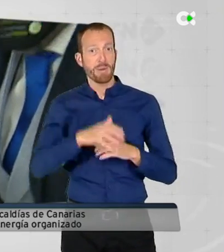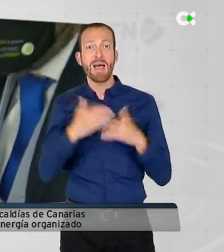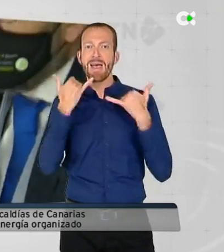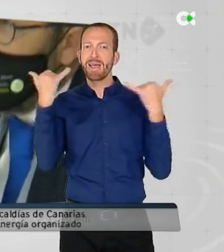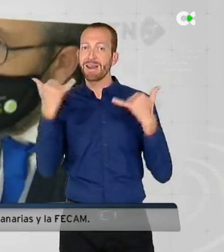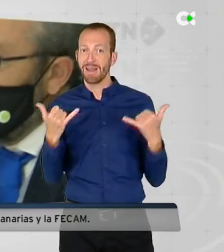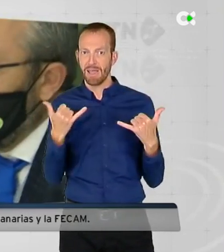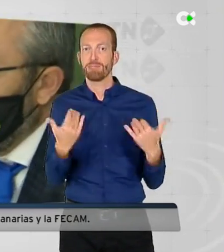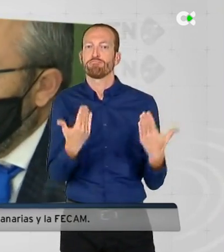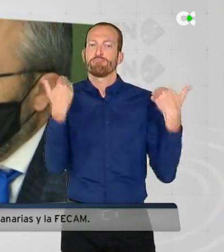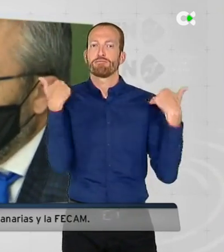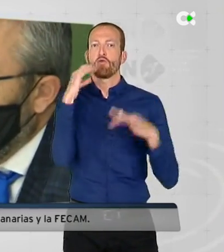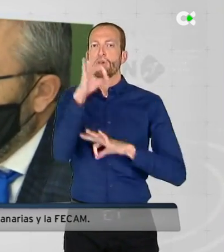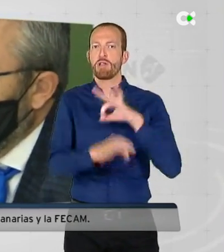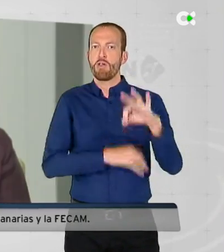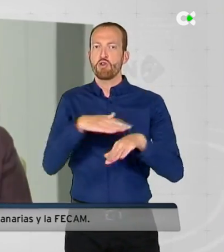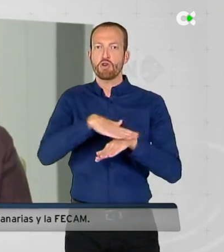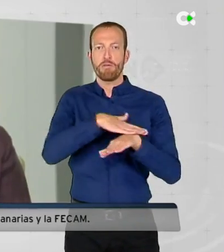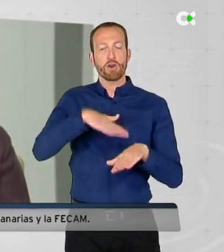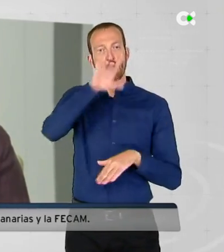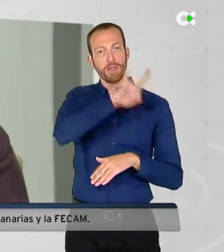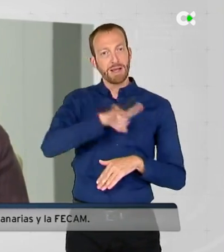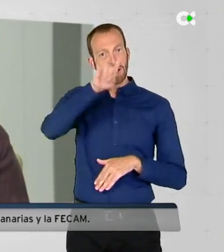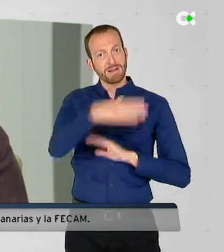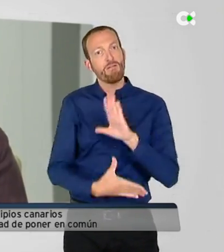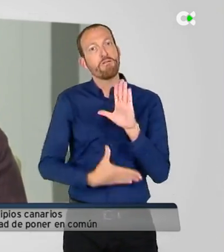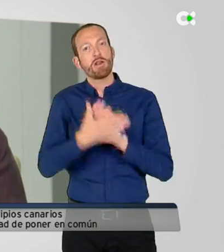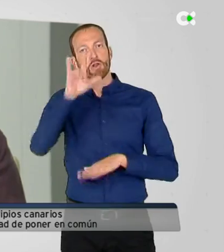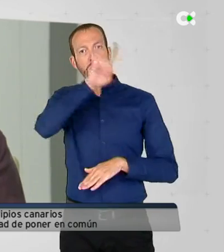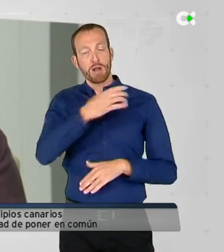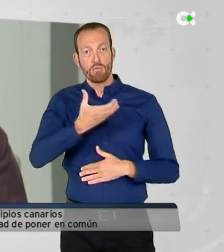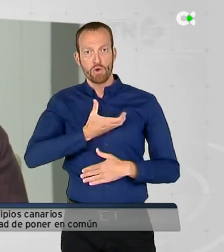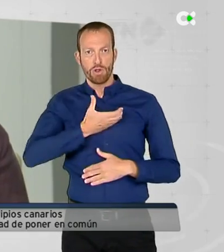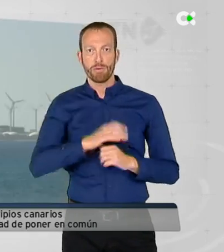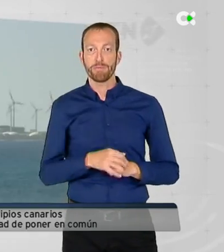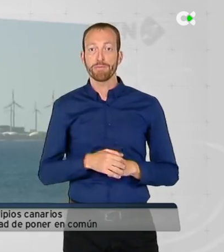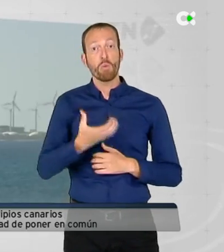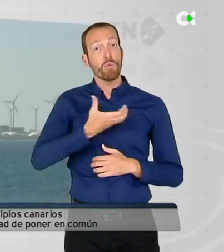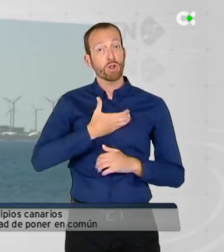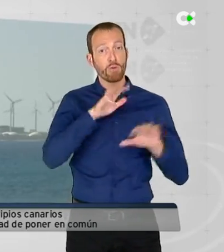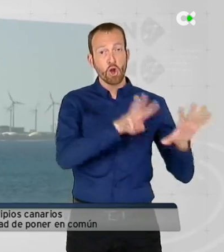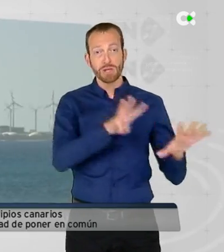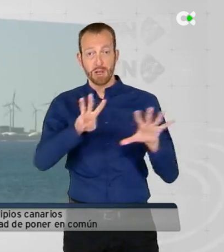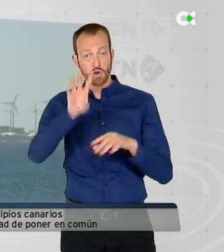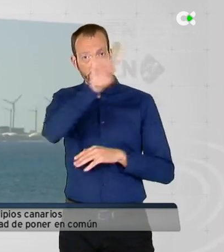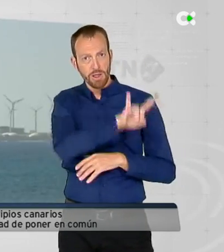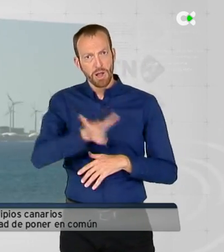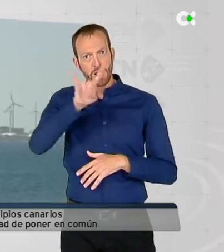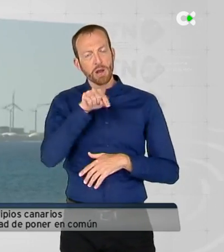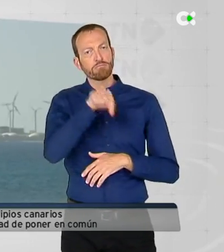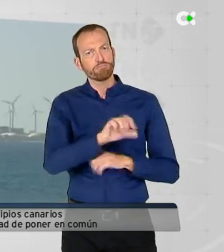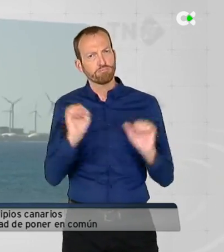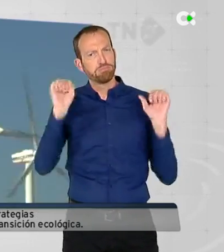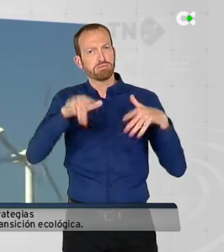la Energía organizado por el Gobierno de Canarias y la FECAM. Los 88 municipios canarios tuvieron la oportunidad de